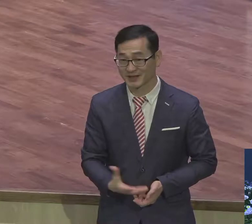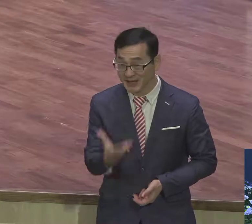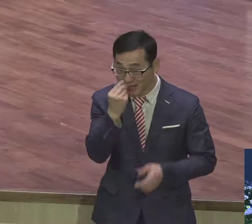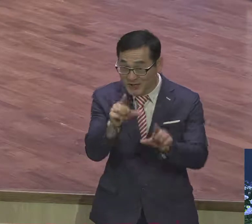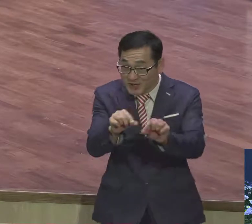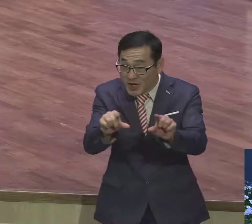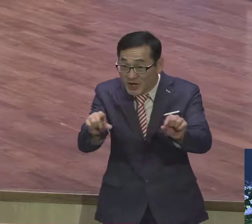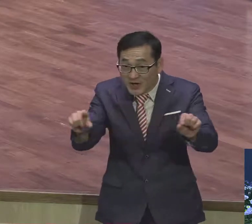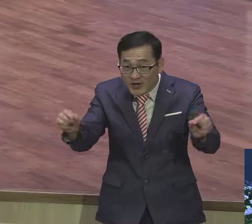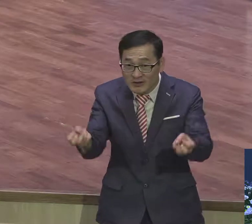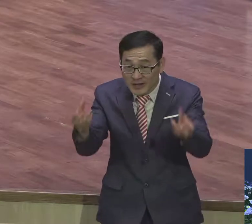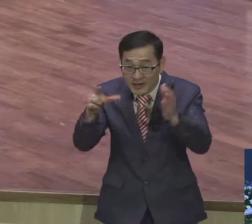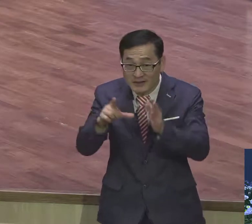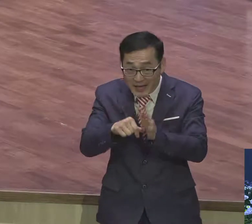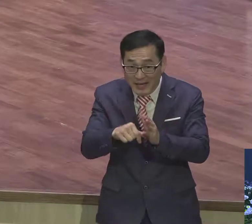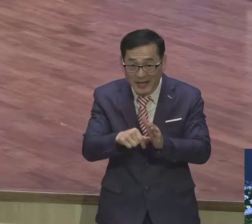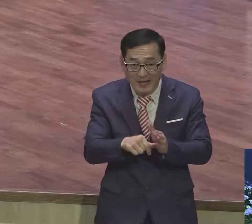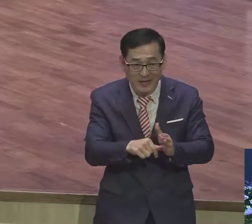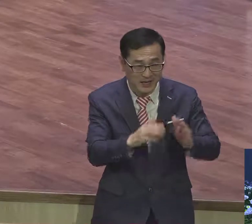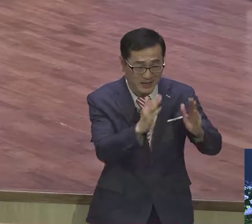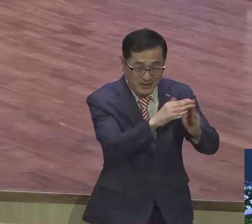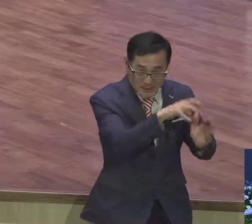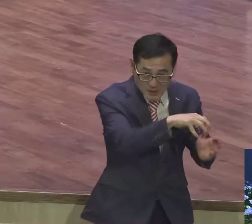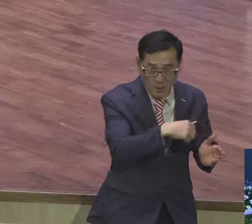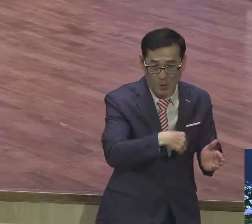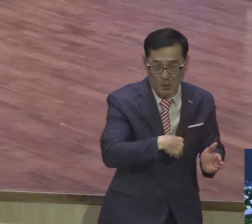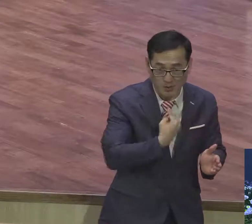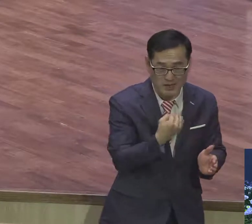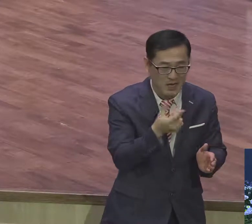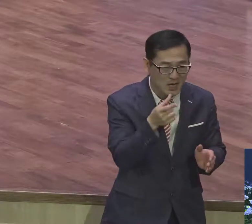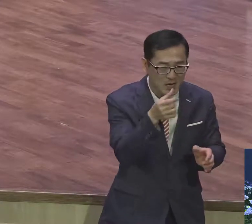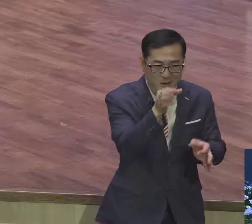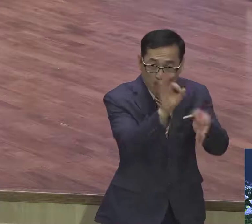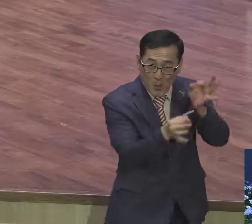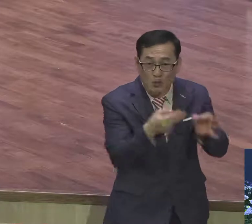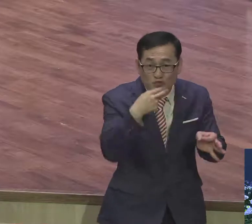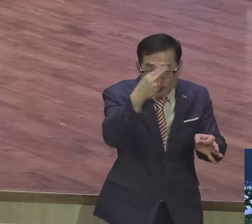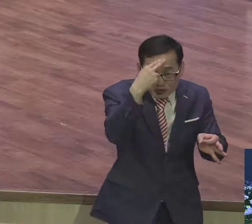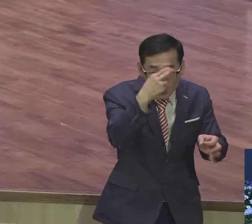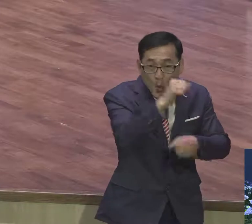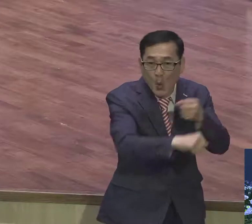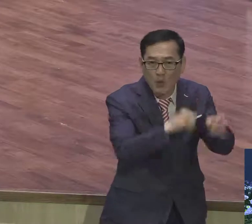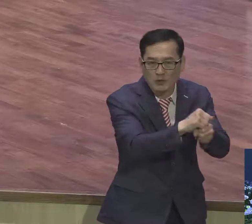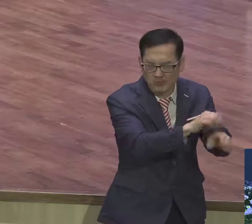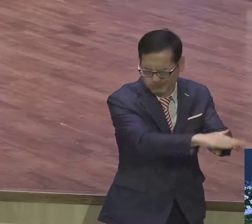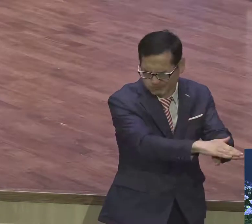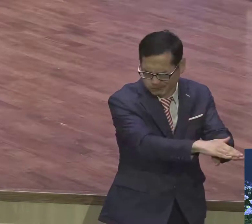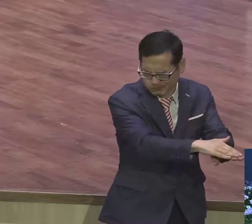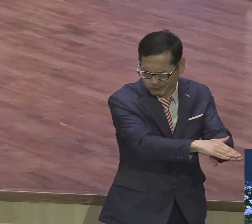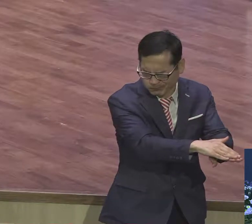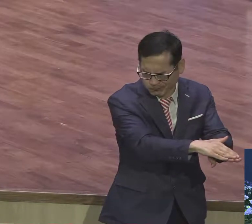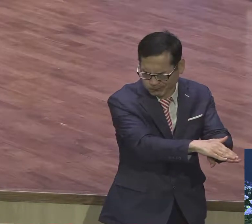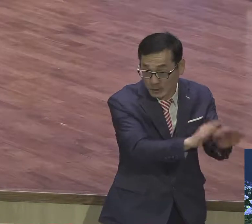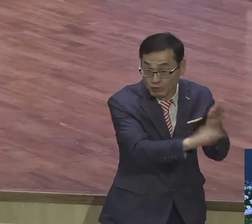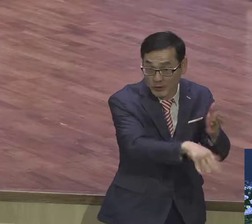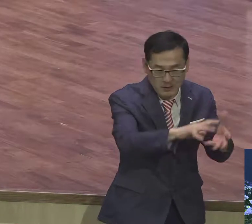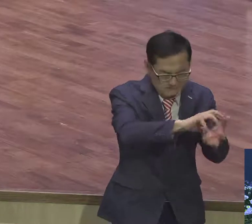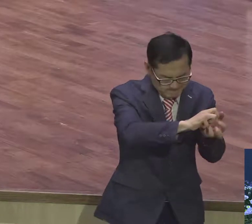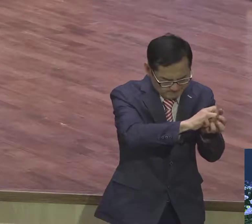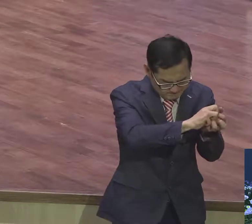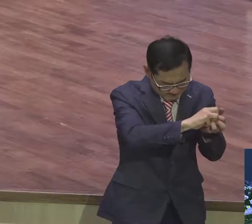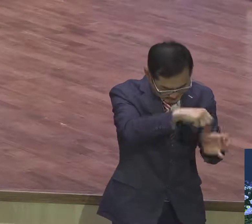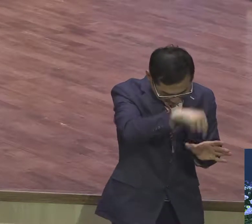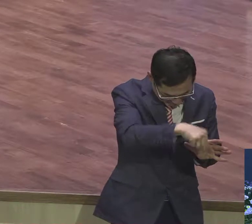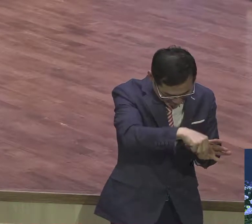혼자서 자기 집에서 5년 동안 포도주를 담아가지고 그걸 짜가지고 그걸 5년 동안 했다 나 어제